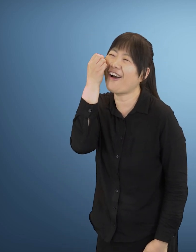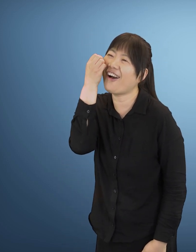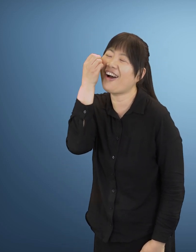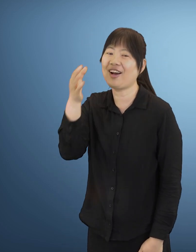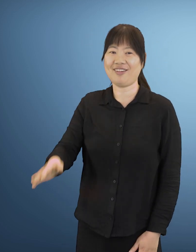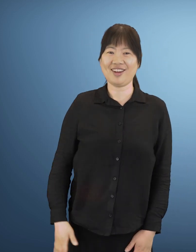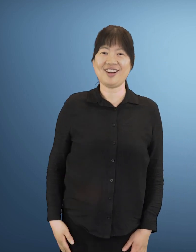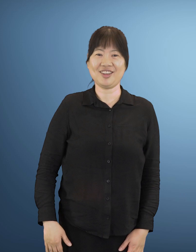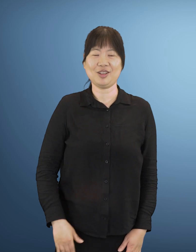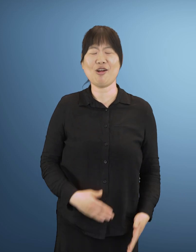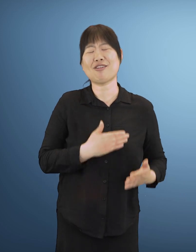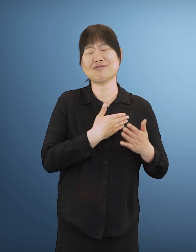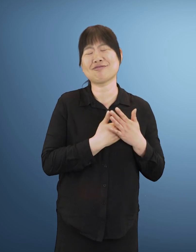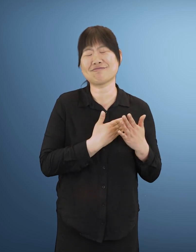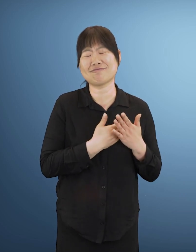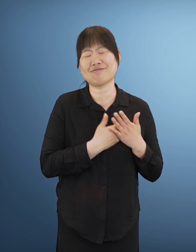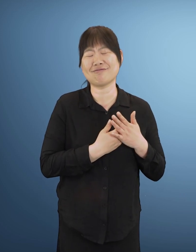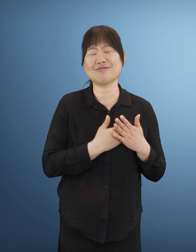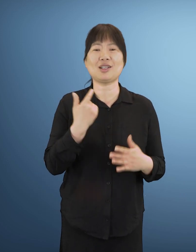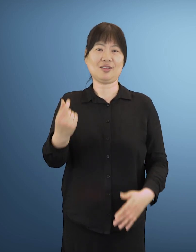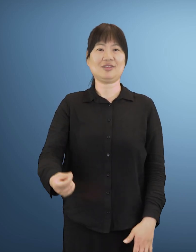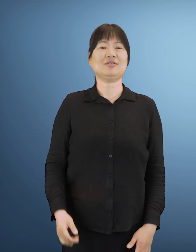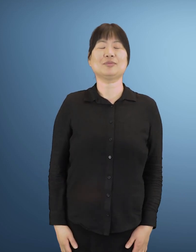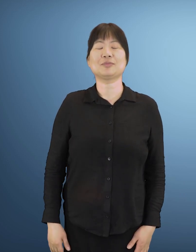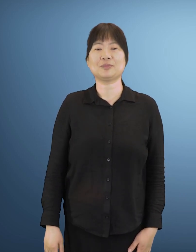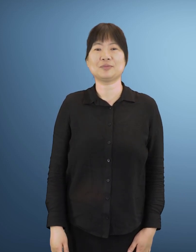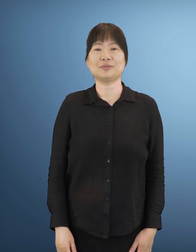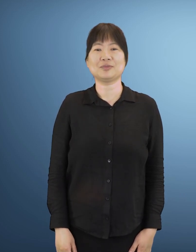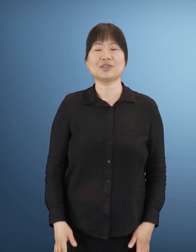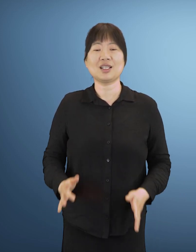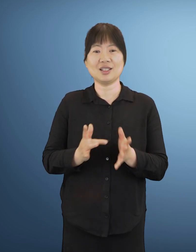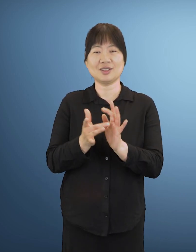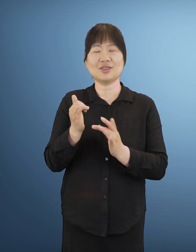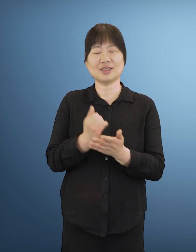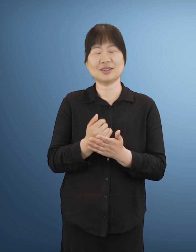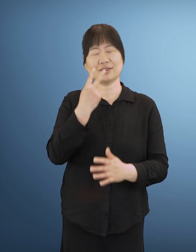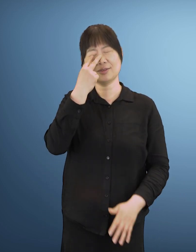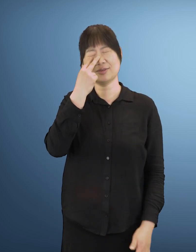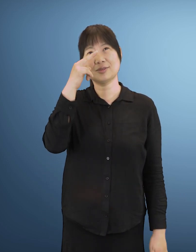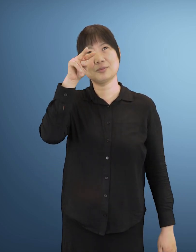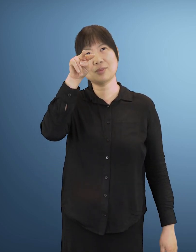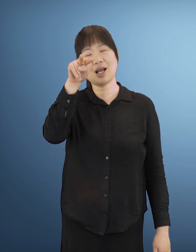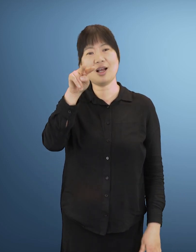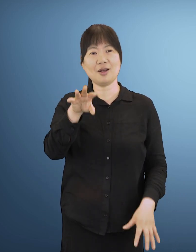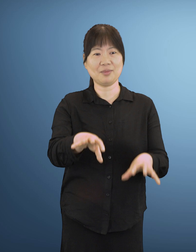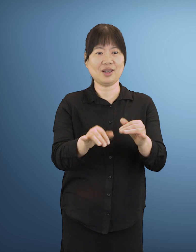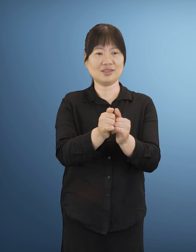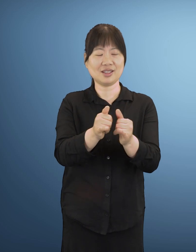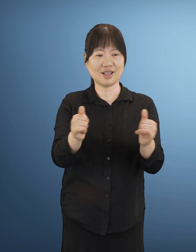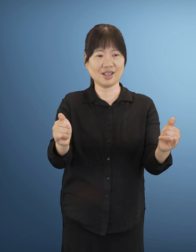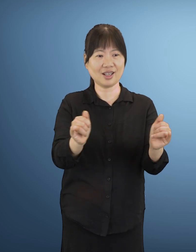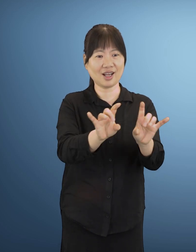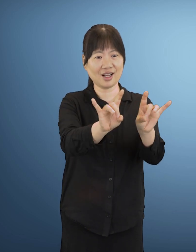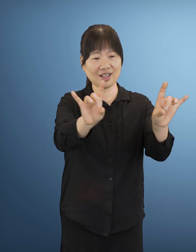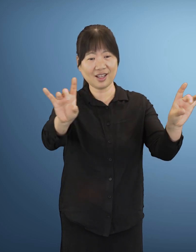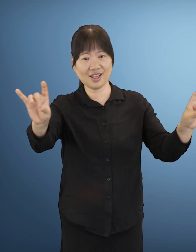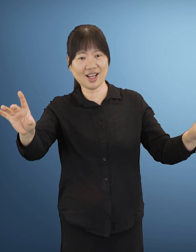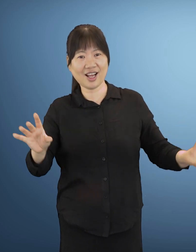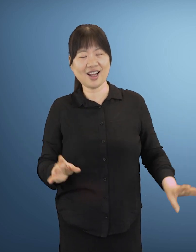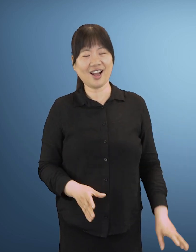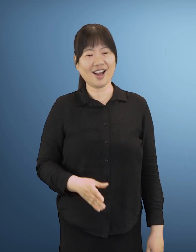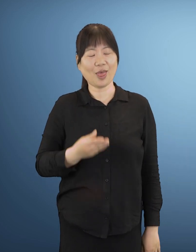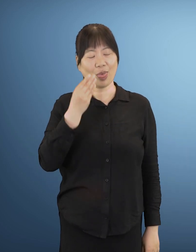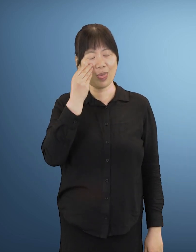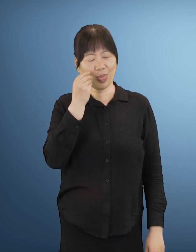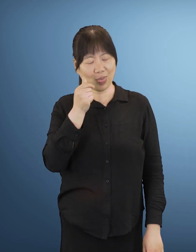신기하고 설레었겠습니까? 그리고 예수님의 눈에도 이 마을 사람들의 그 낯익은